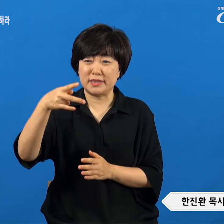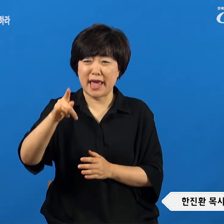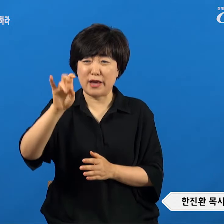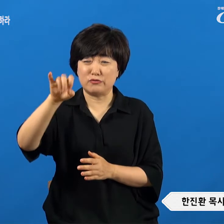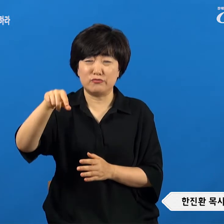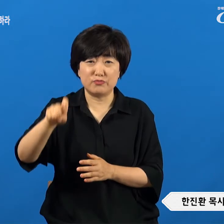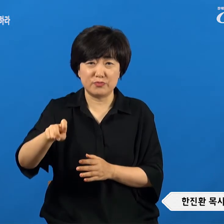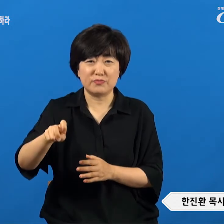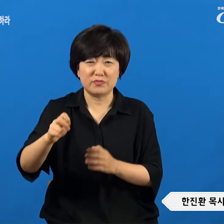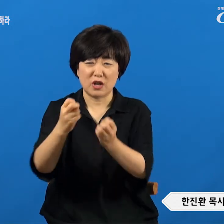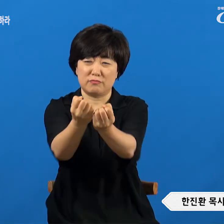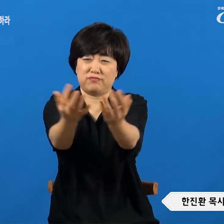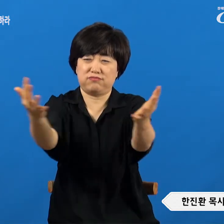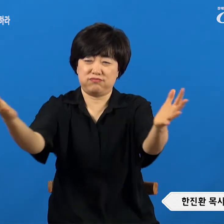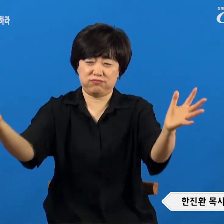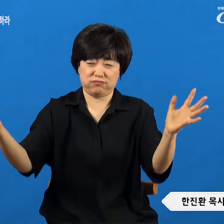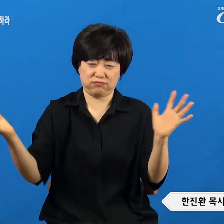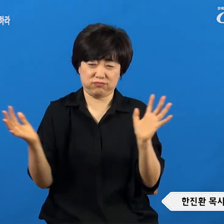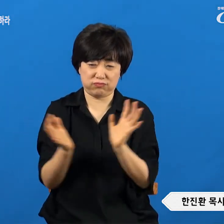화형을 당해서 죽었습니다.